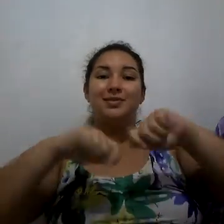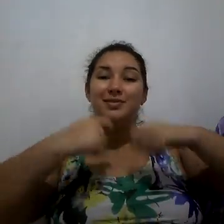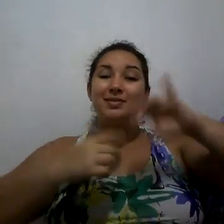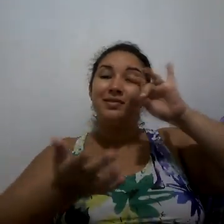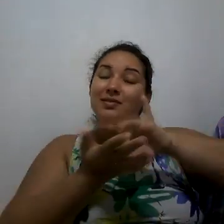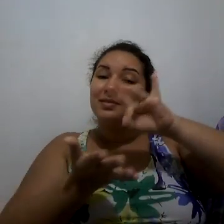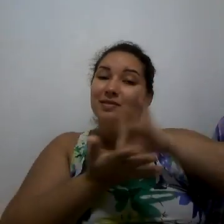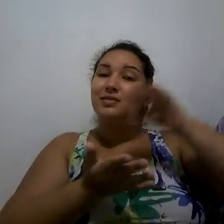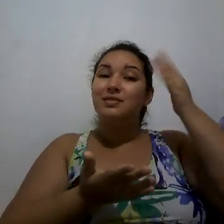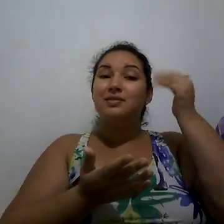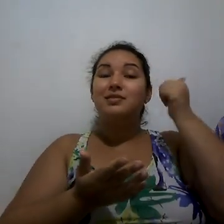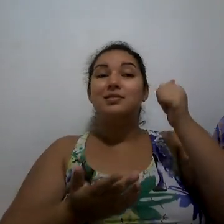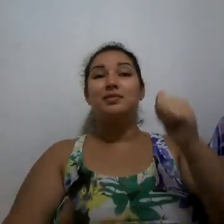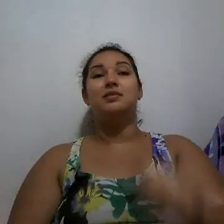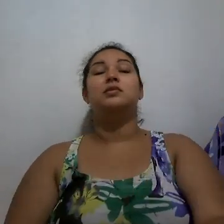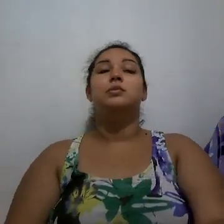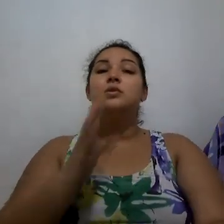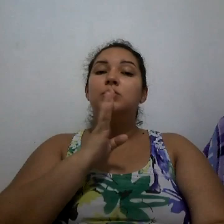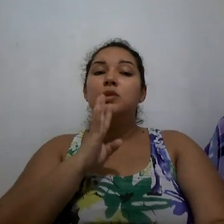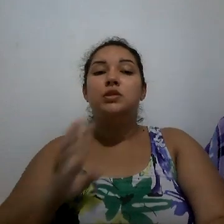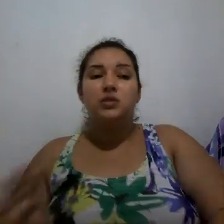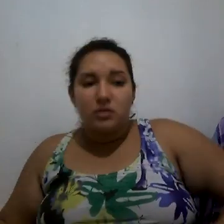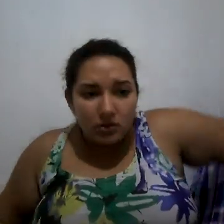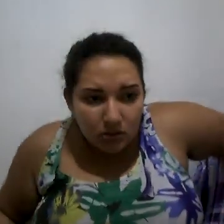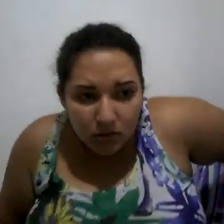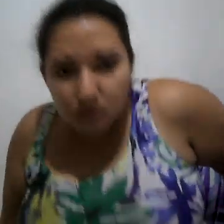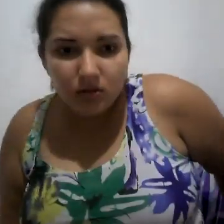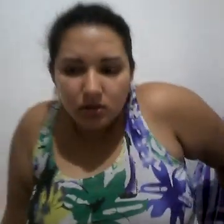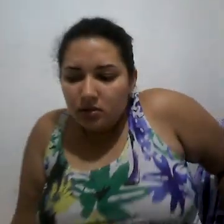saber ali, conhecer, saber arredondar, saber fazer de fato